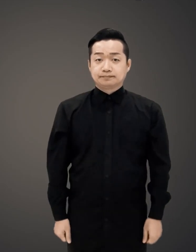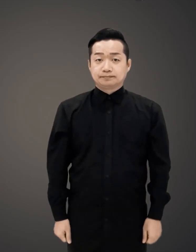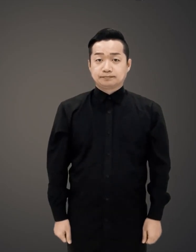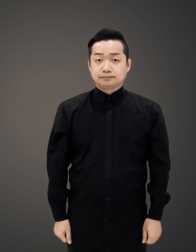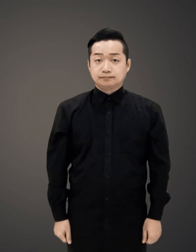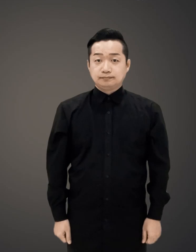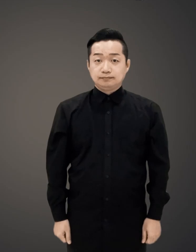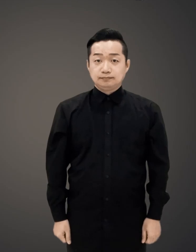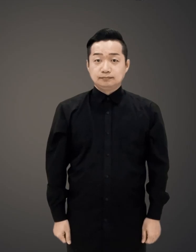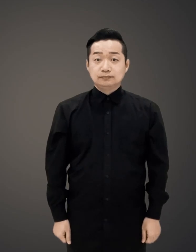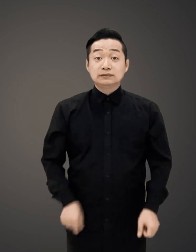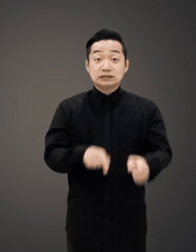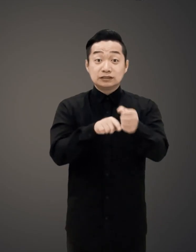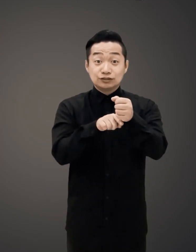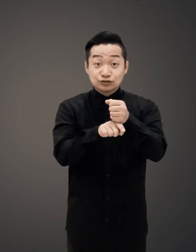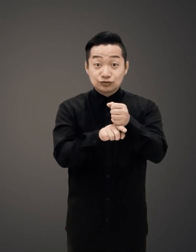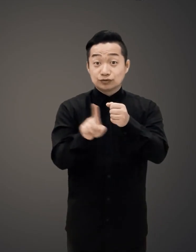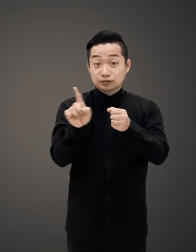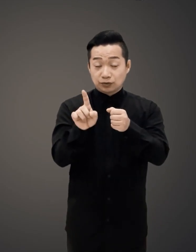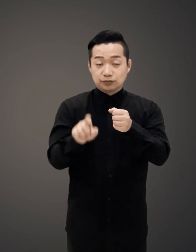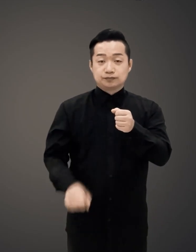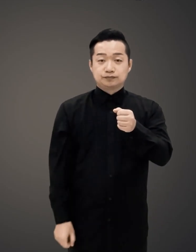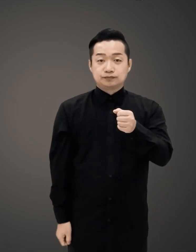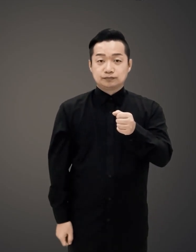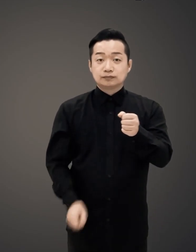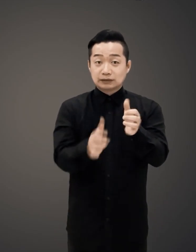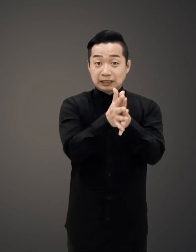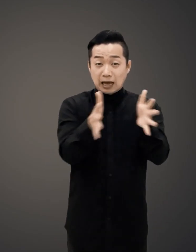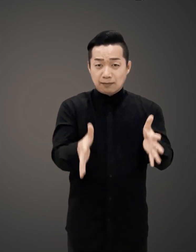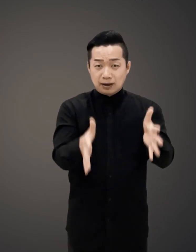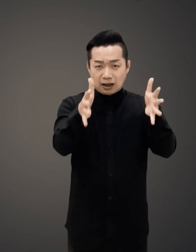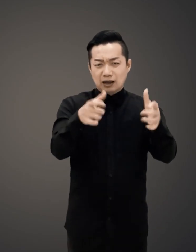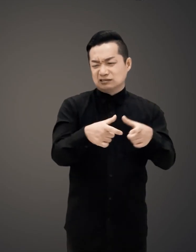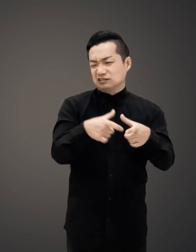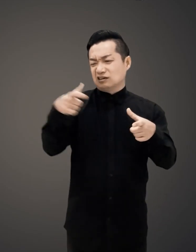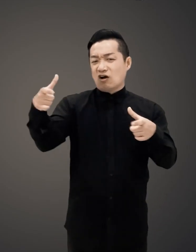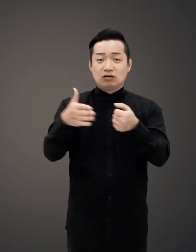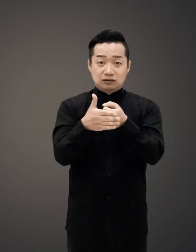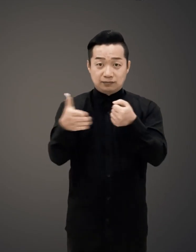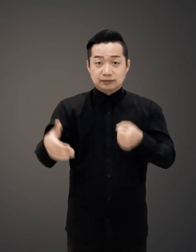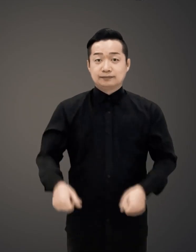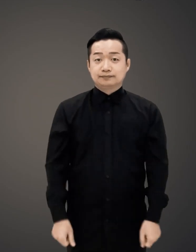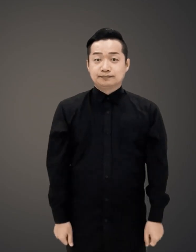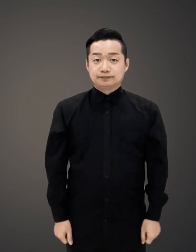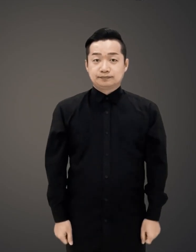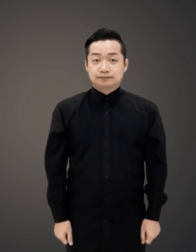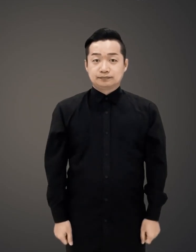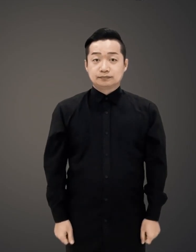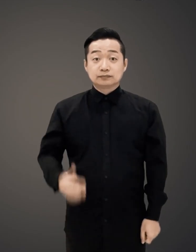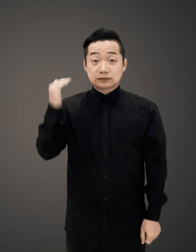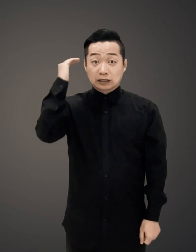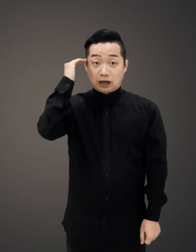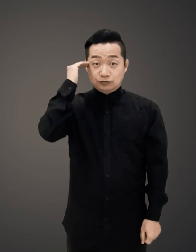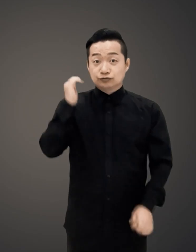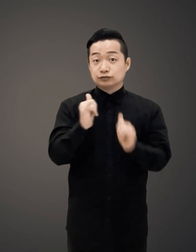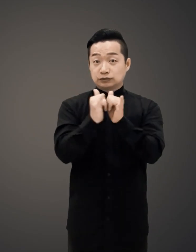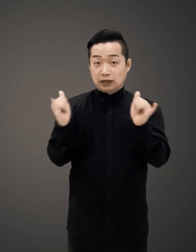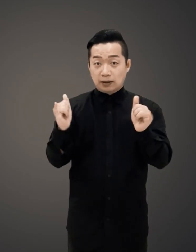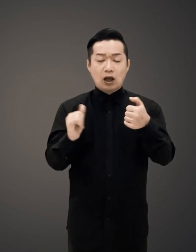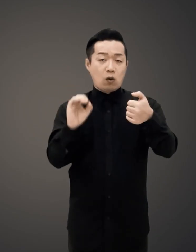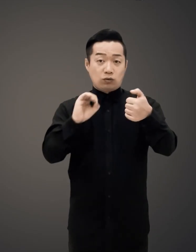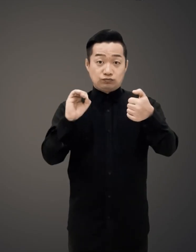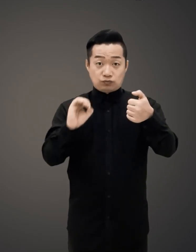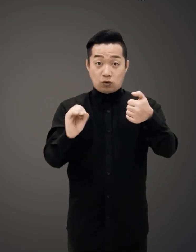싶습니다. 그 이유는 가장 크게 아파트 단지의 확산이라고 얘기를 할 수 있습니다. 우리나라 인구의